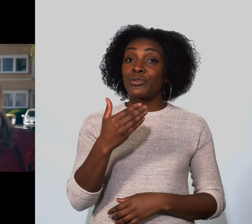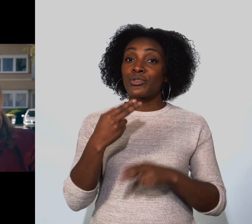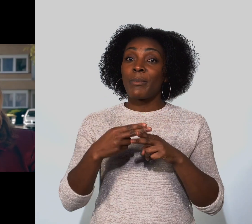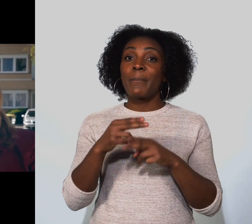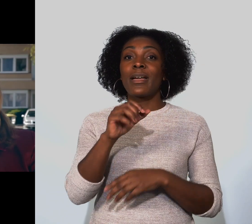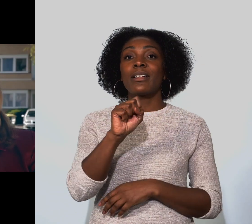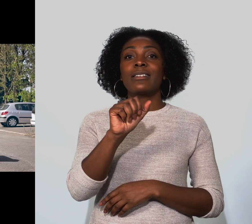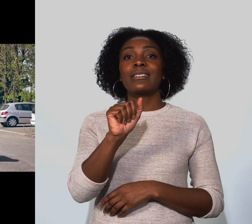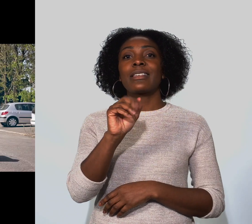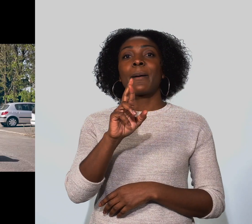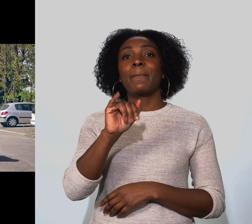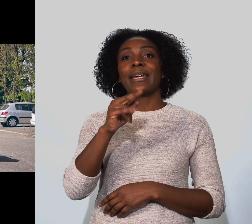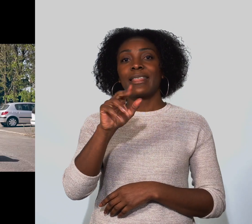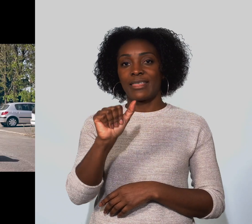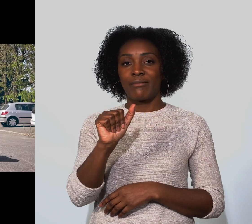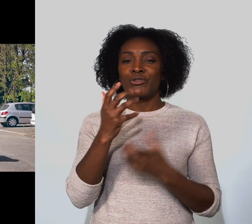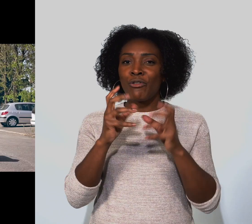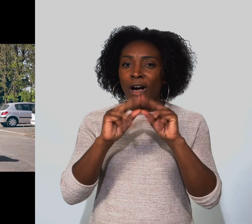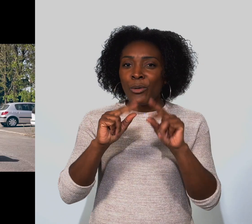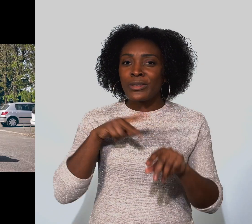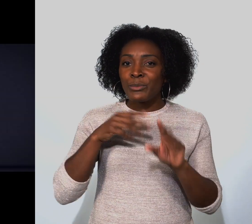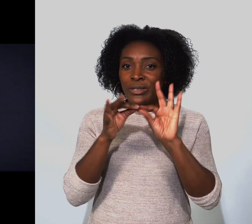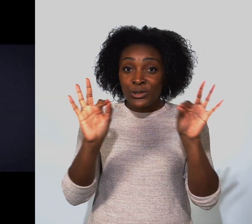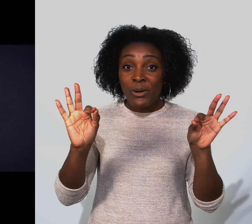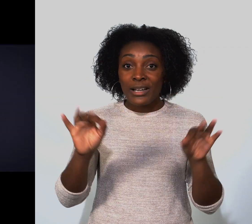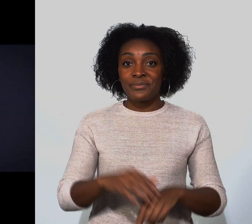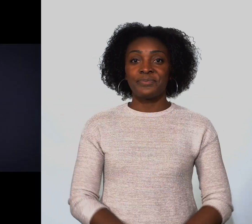Je m'appelle Sabrina Kebli et je voudrais vous raconter mon histoire.